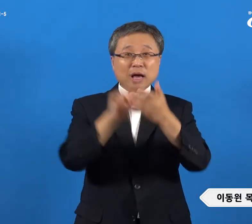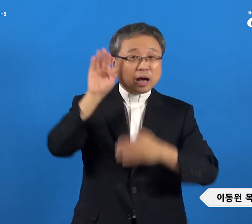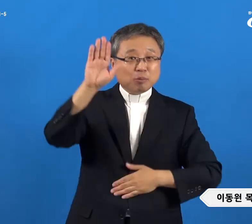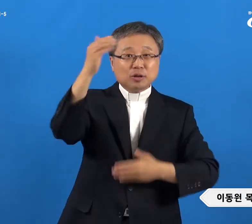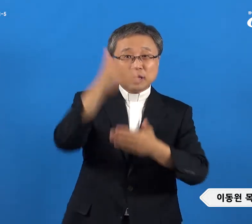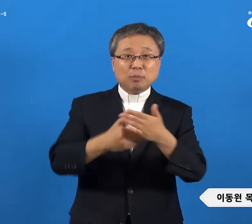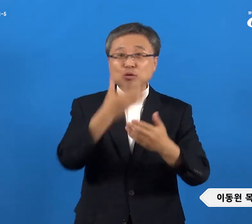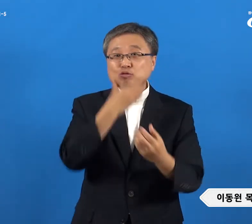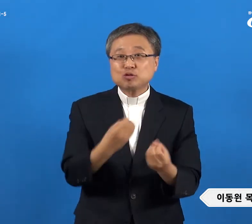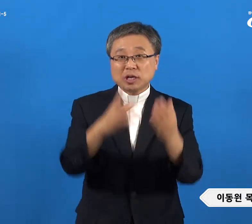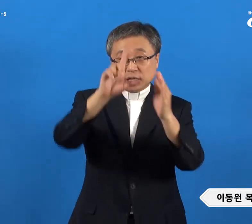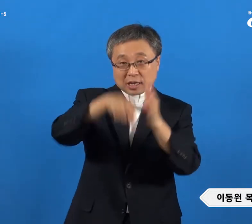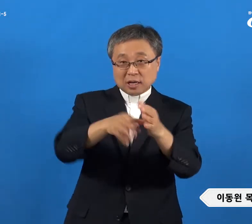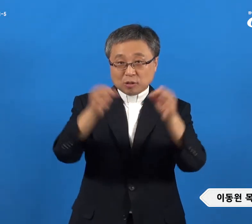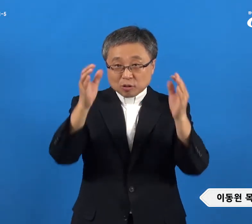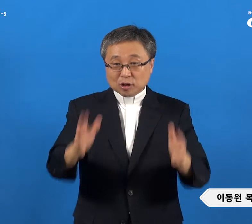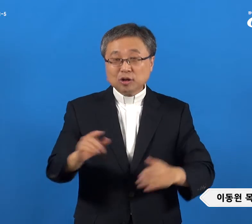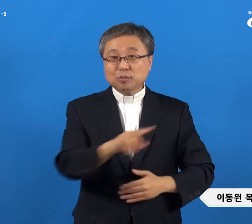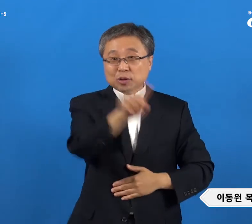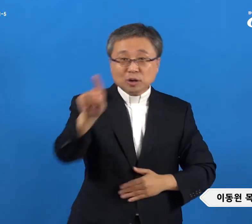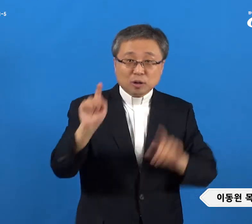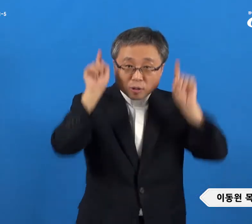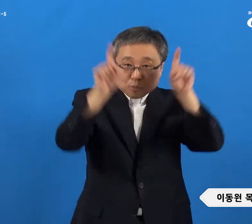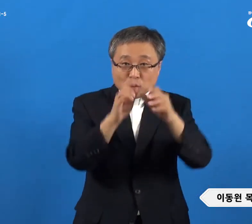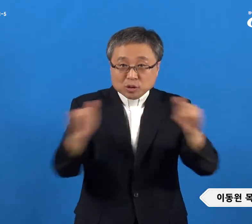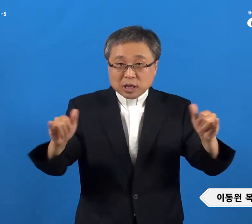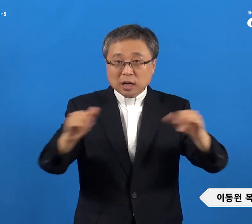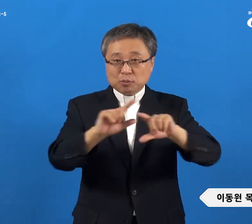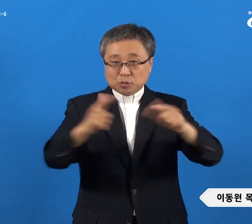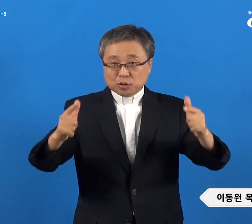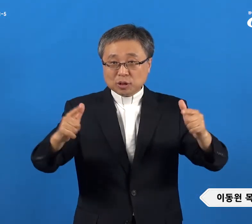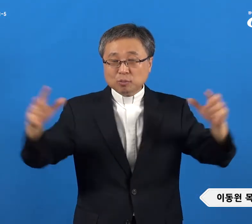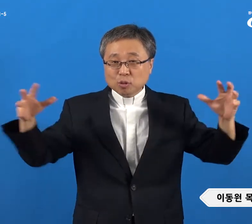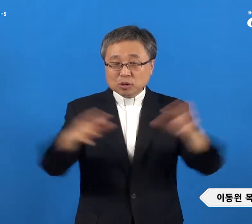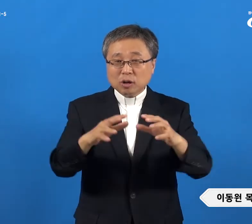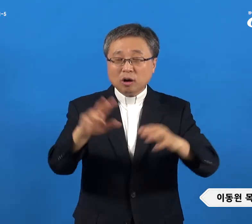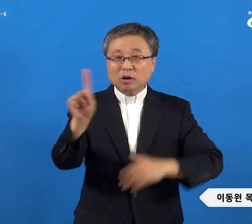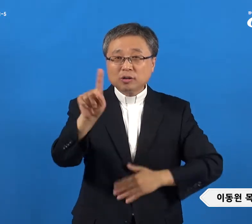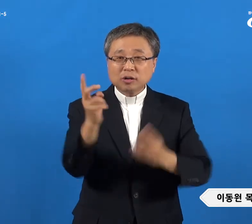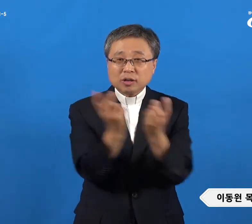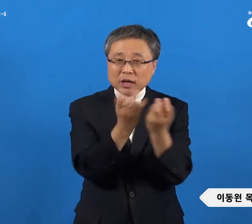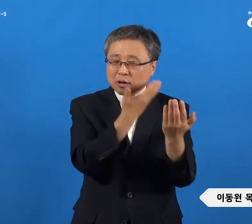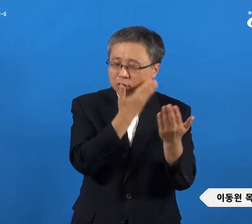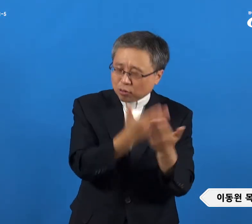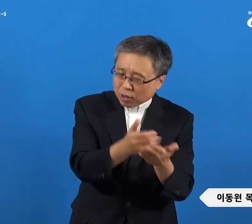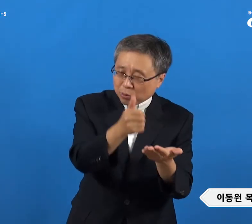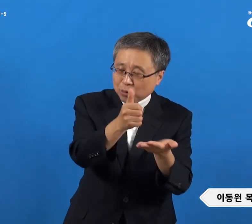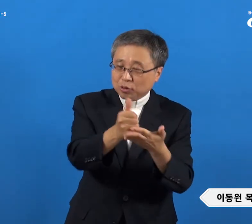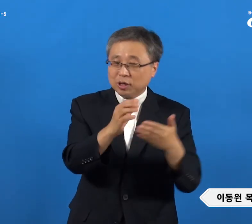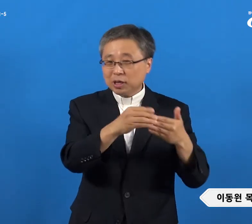동안에 여러분 목장원들이 함께 모여 어떻게 우리의 VIP들을 인도할 것인가 의논하고